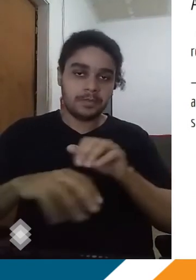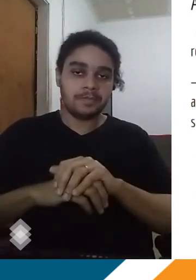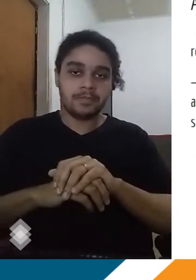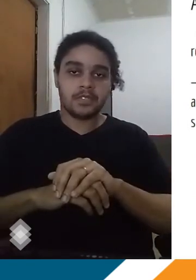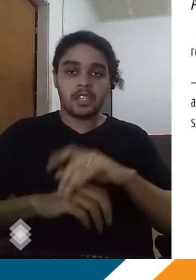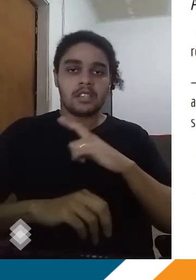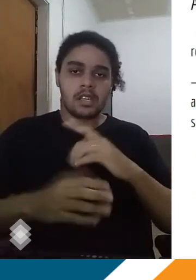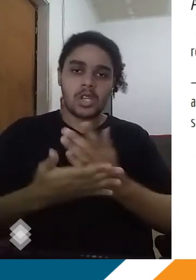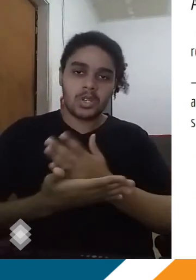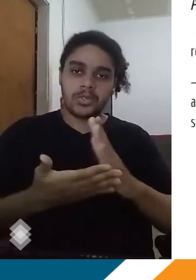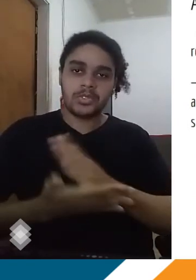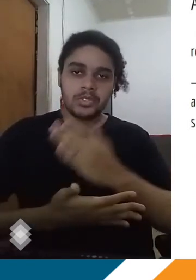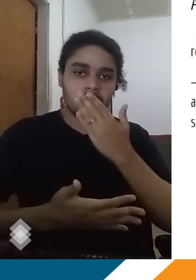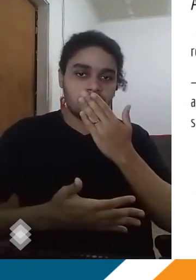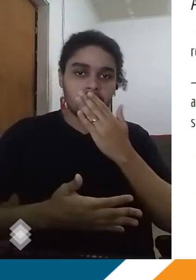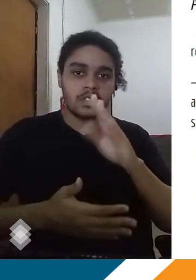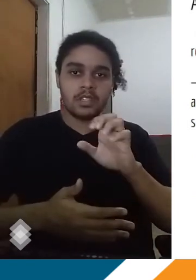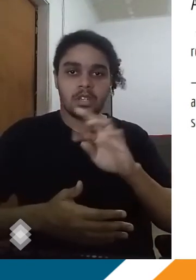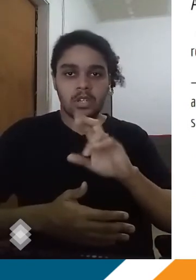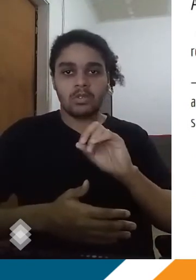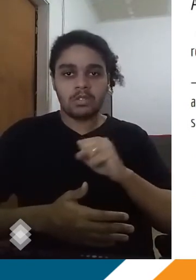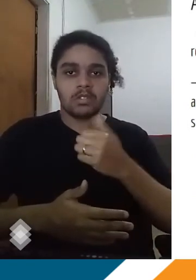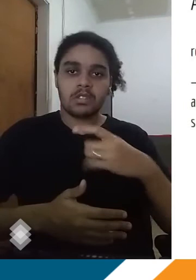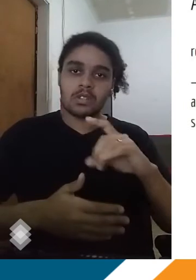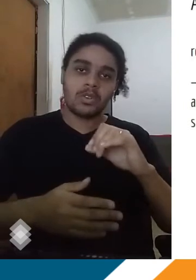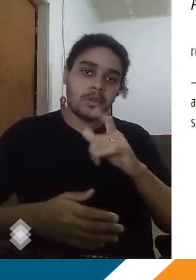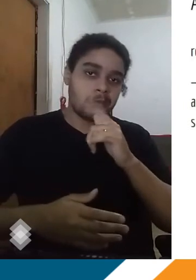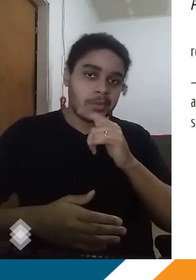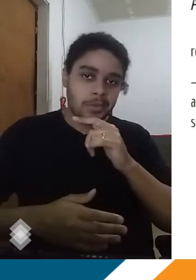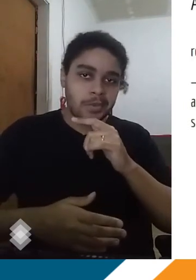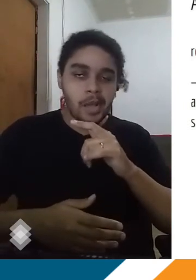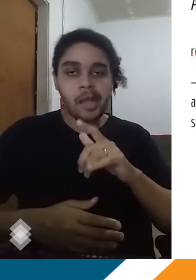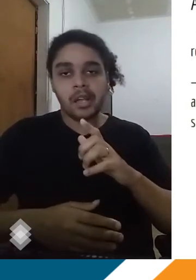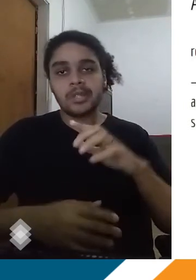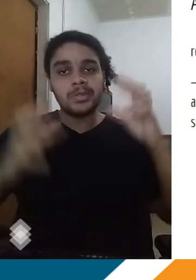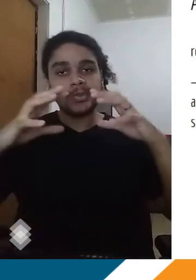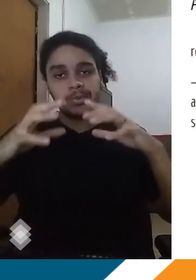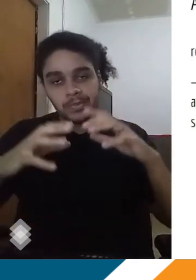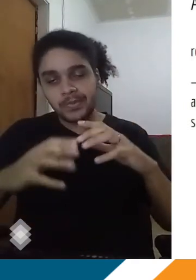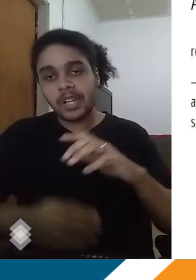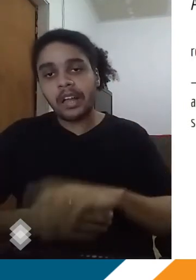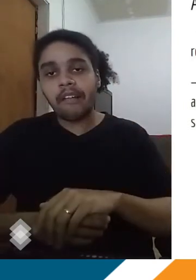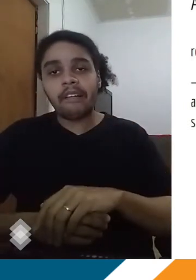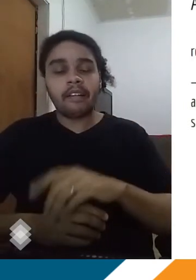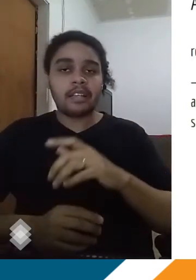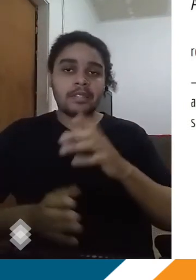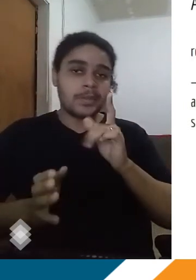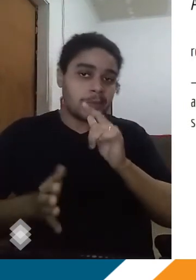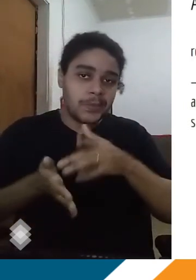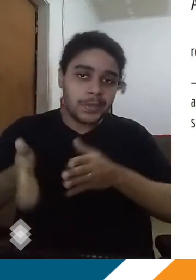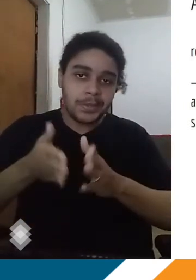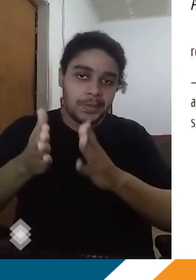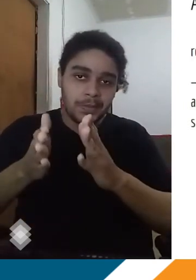o transporte e a sedimentação. A gente tem alguns tipos de erosão, como a erosão pluvial, provocada pela ação da chuva, a